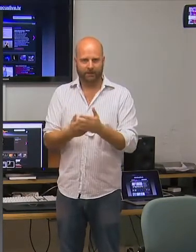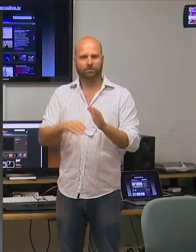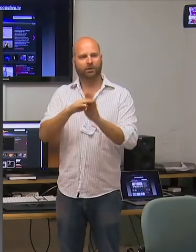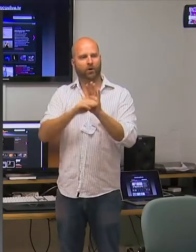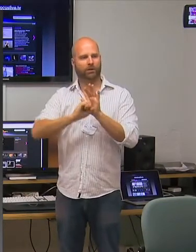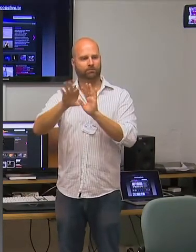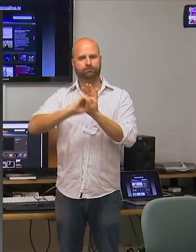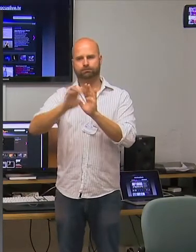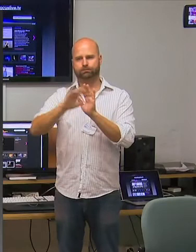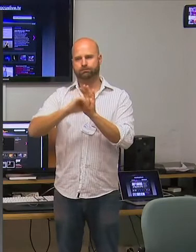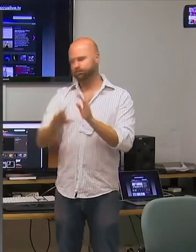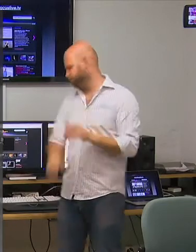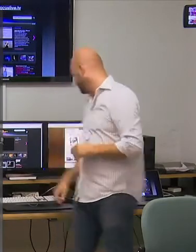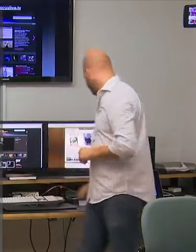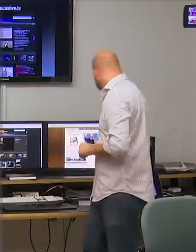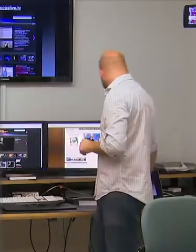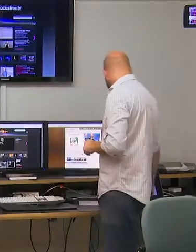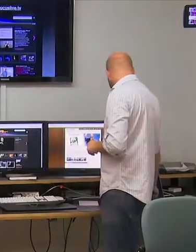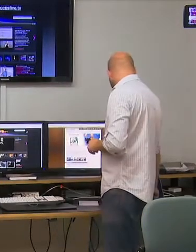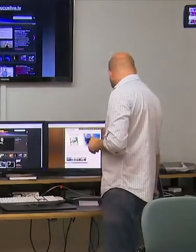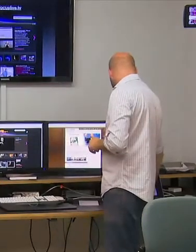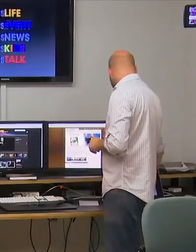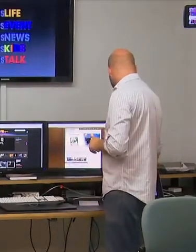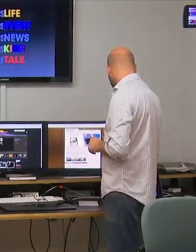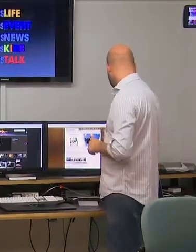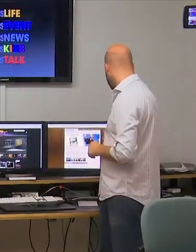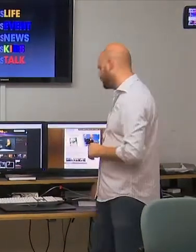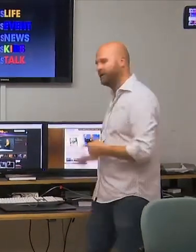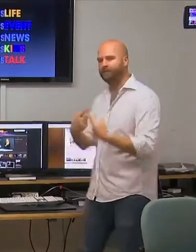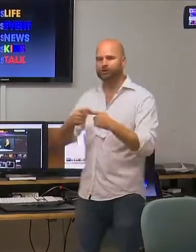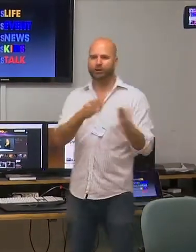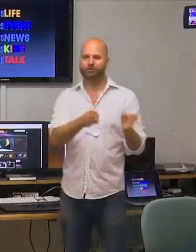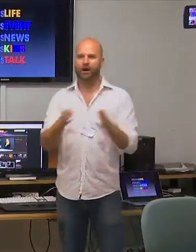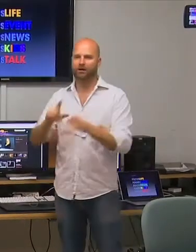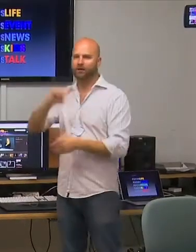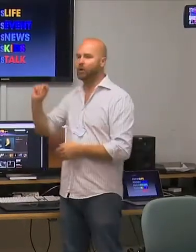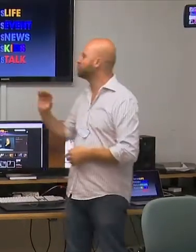Sendungen, das bieten wir an, verschiedene Programme und Sendungen, zum Beispiel